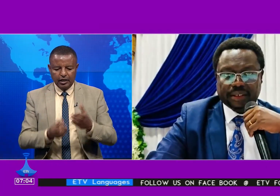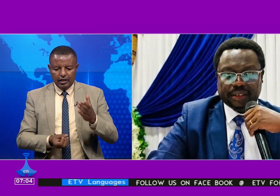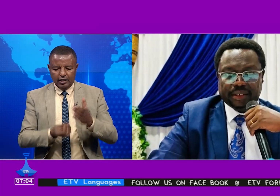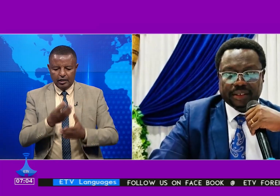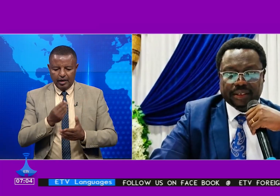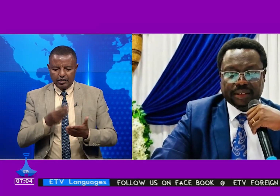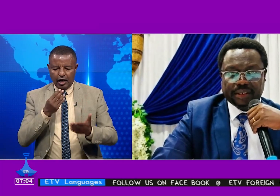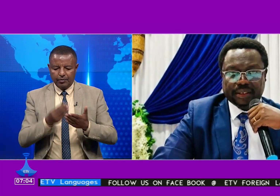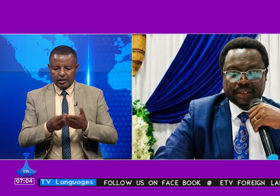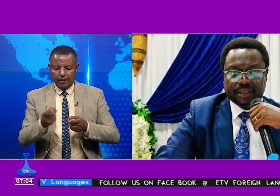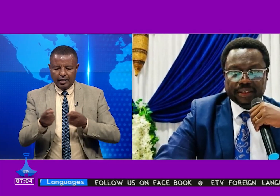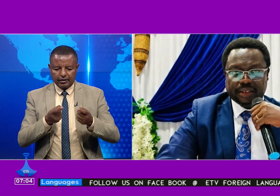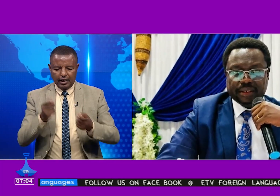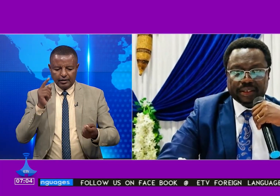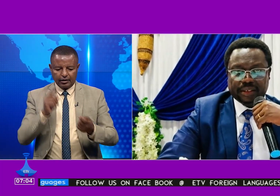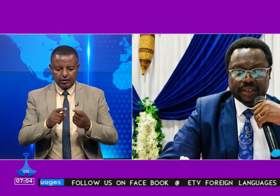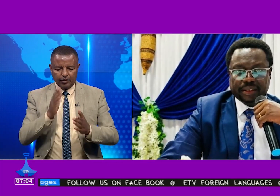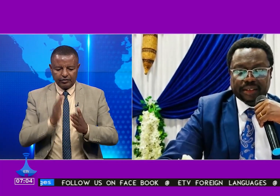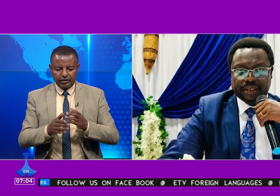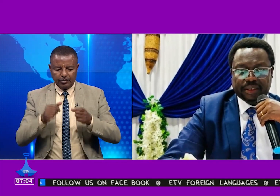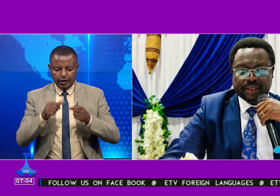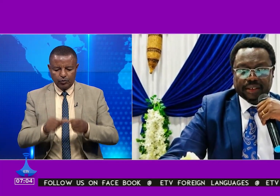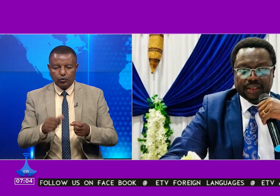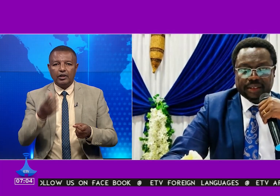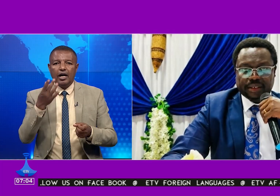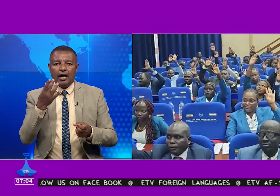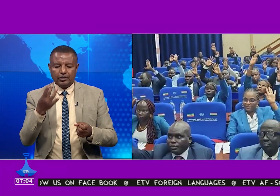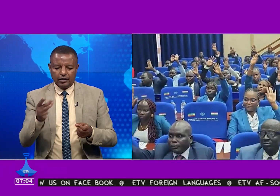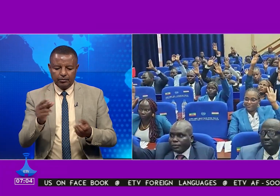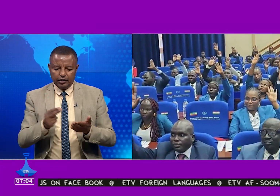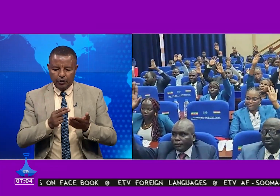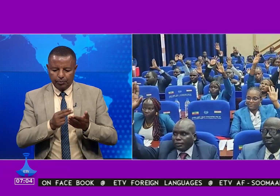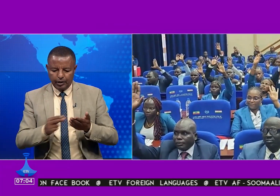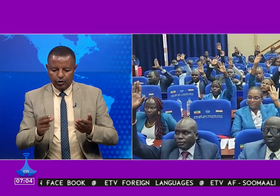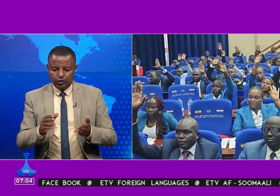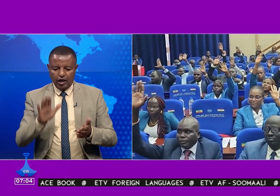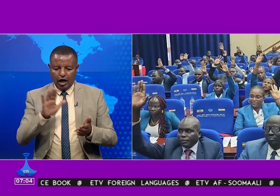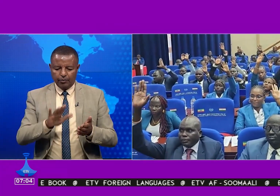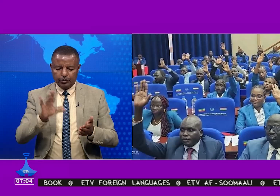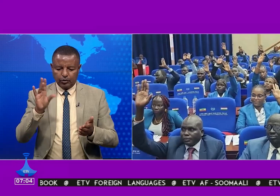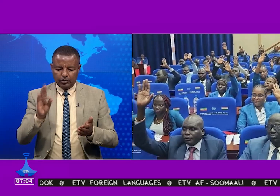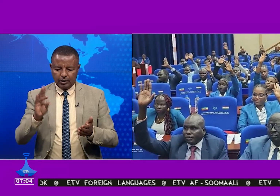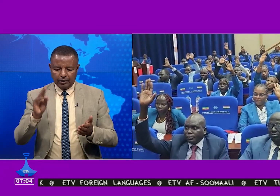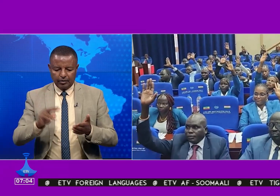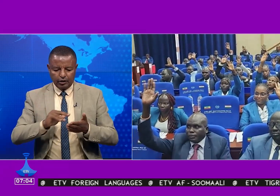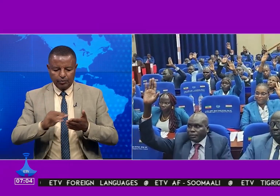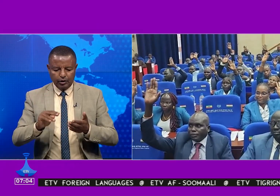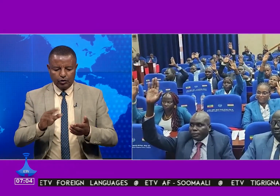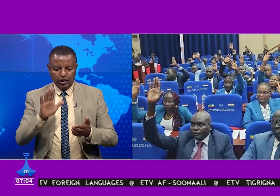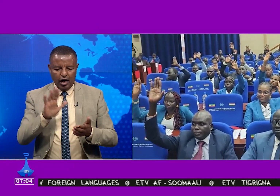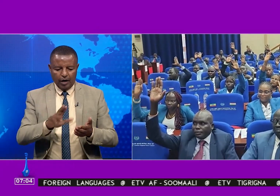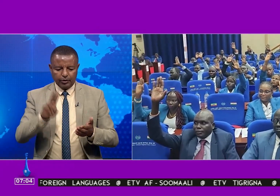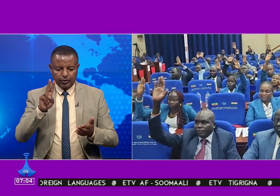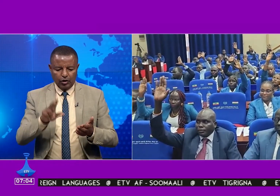ዓመት ለልማትና መልካም አስተዳደር እቅድ ማስፈጸሚያ የሚውል 18 ቢሊዮን 577